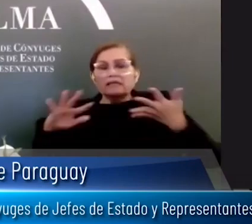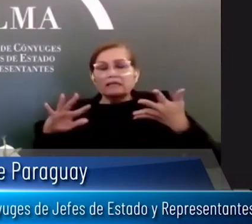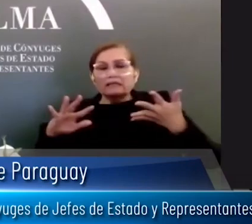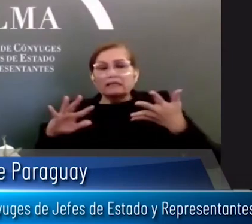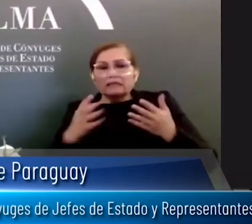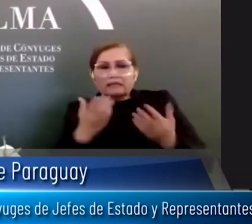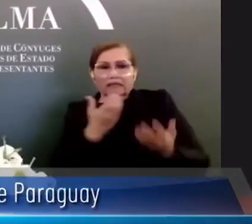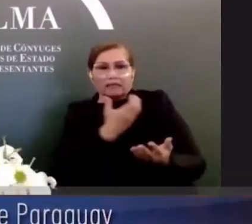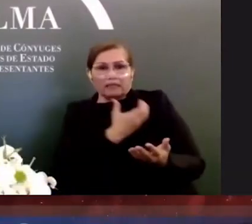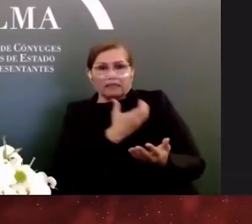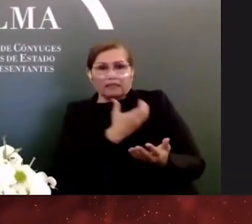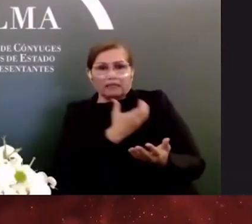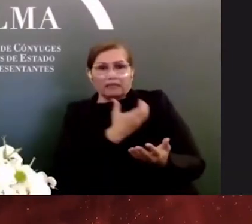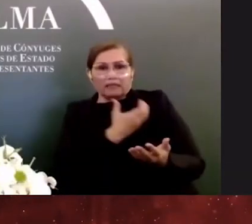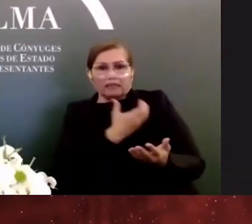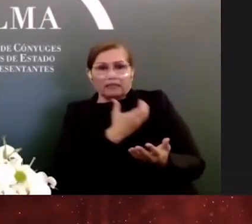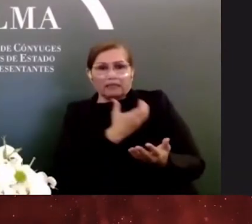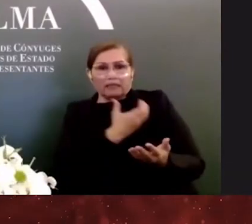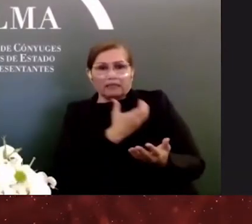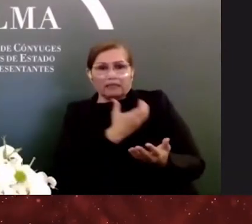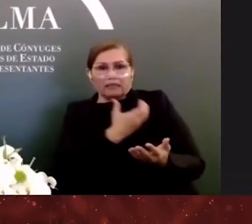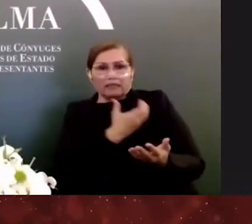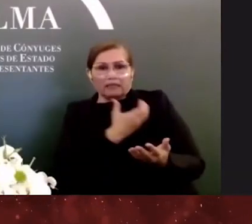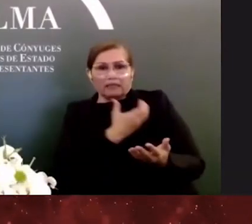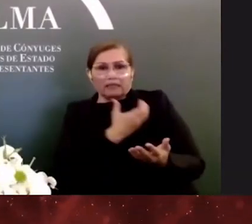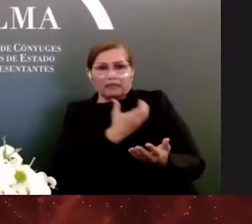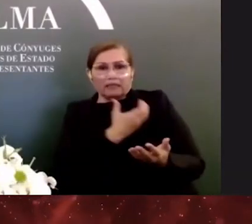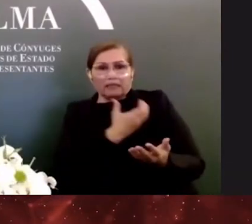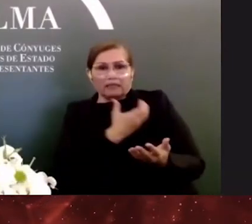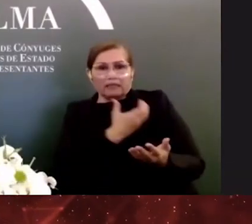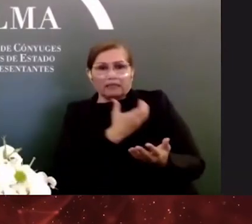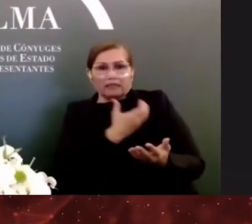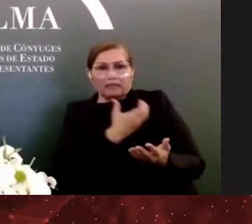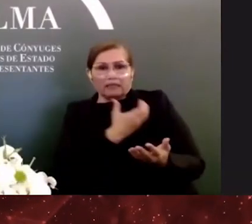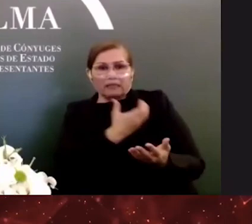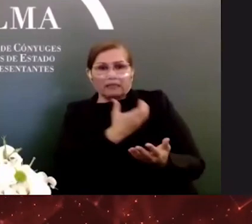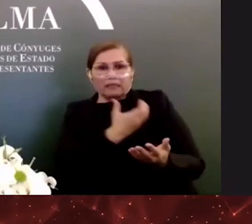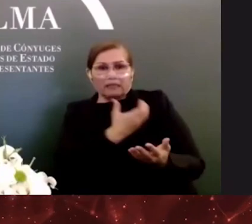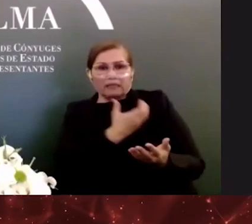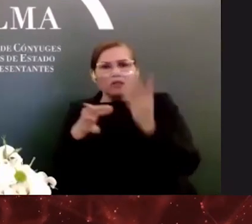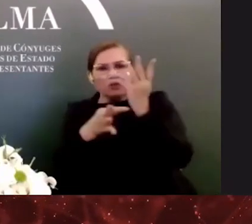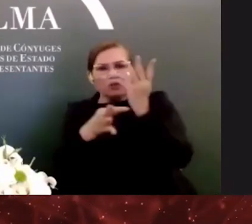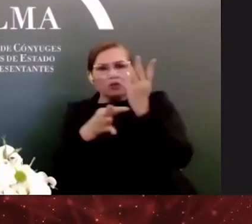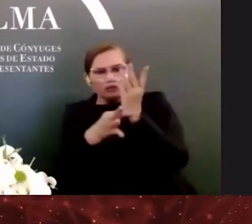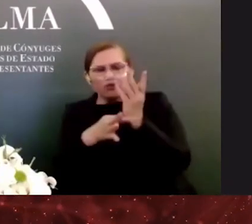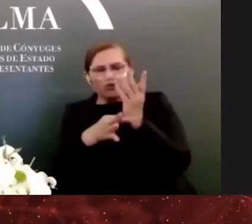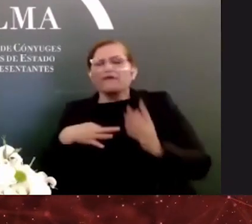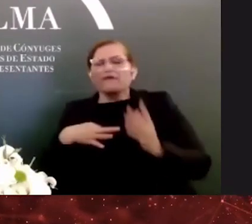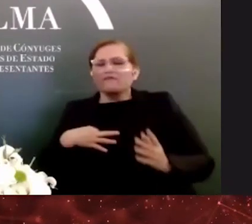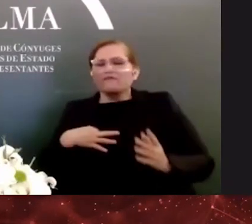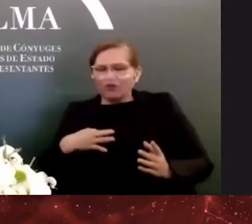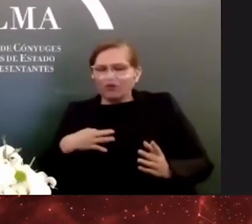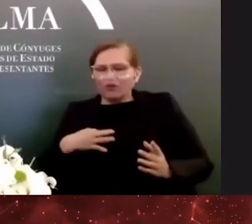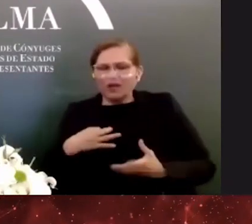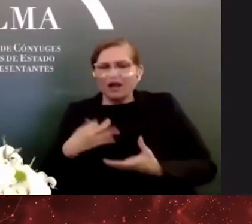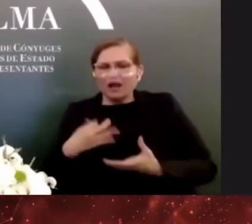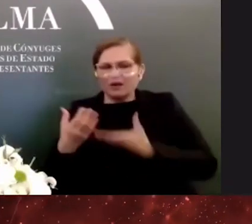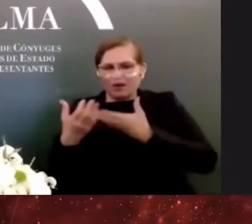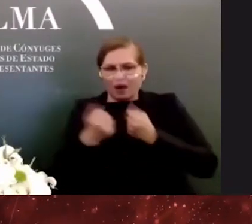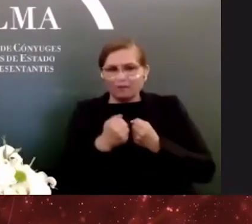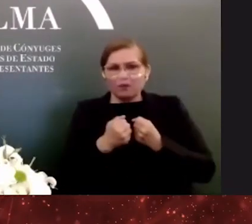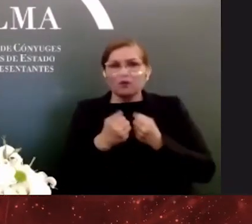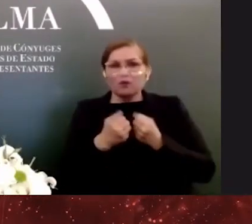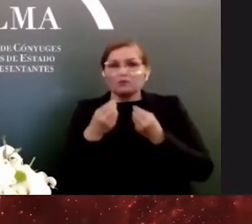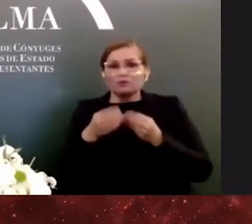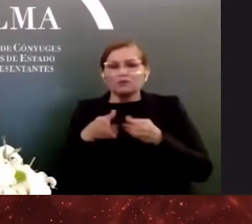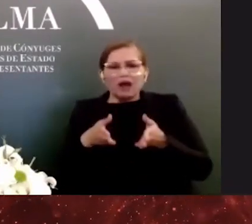red nacional de voluntarios de salud que contó con la respuesta de 4.000 médicos voluntarios. Esta plataforma